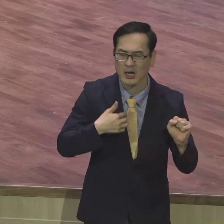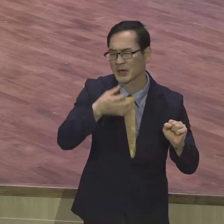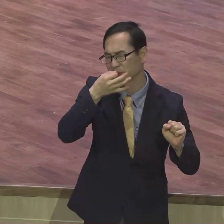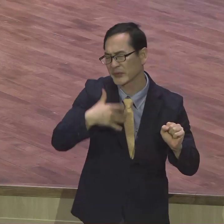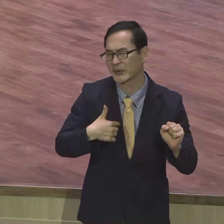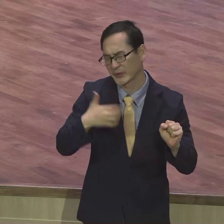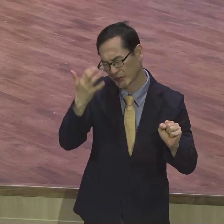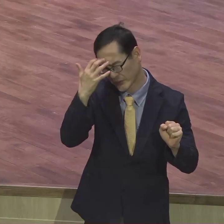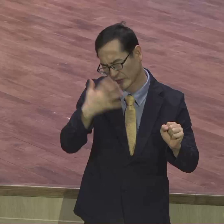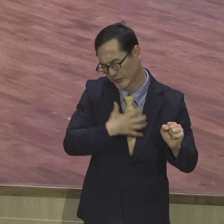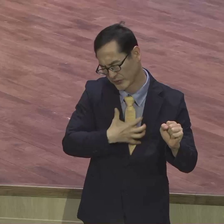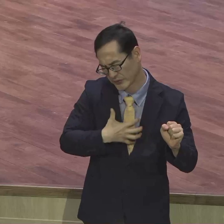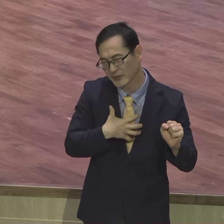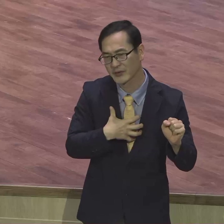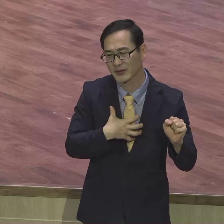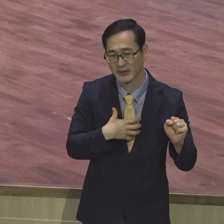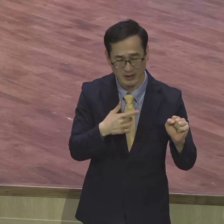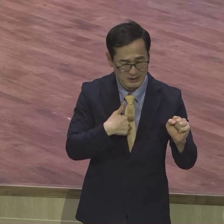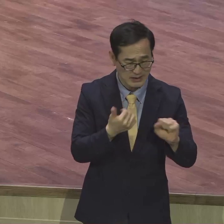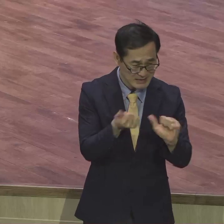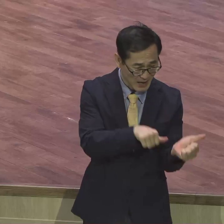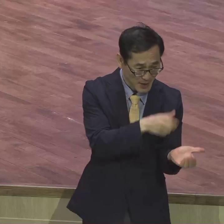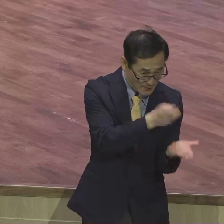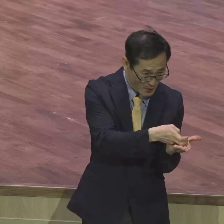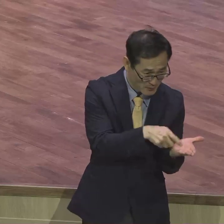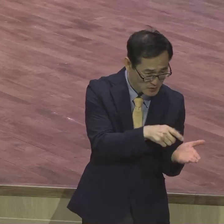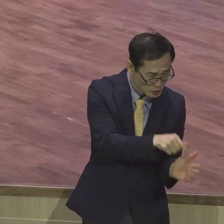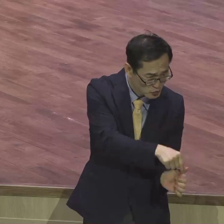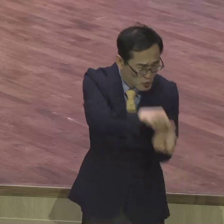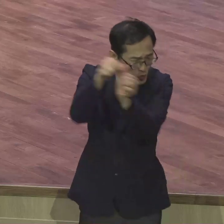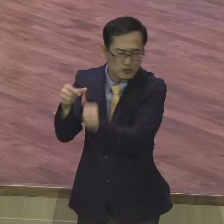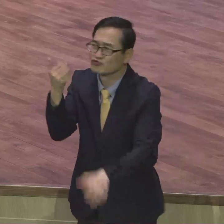사람이로다. 이 사마의 몸에서 누가 나를 건져내라.